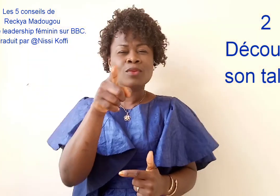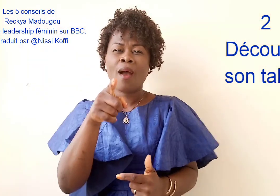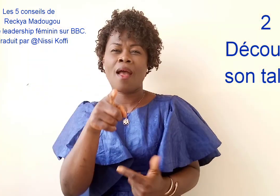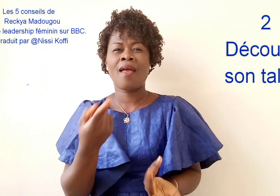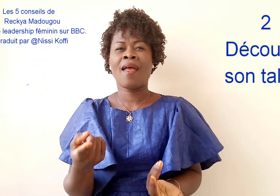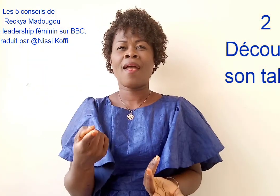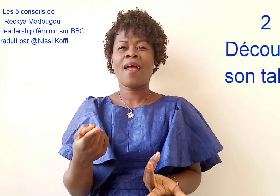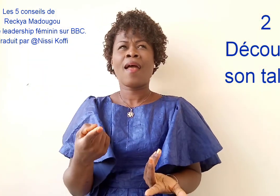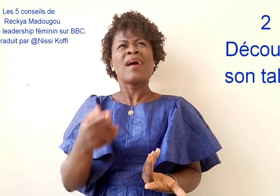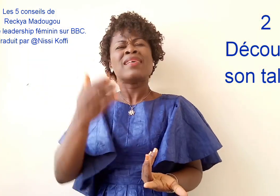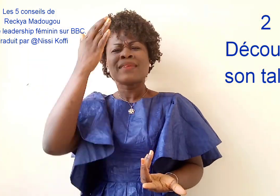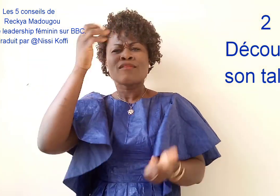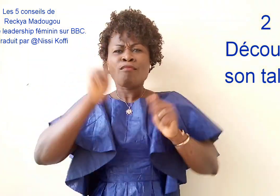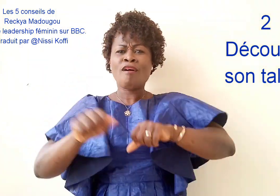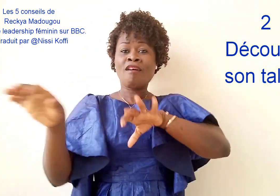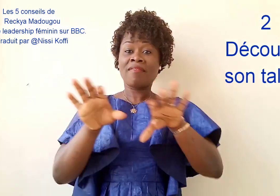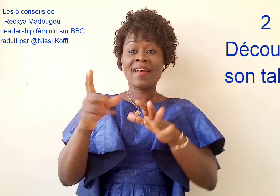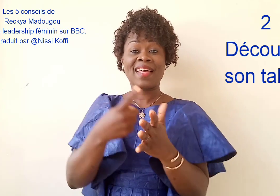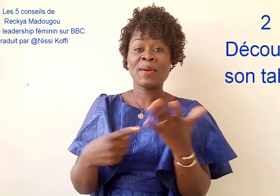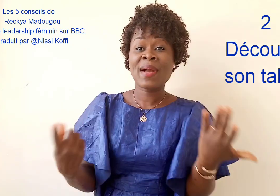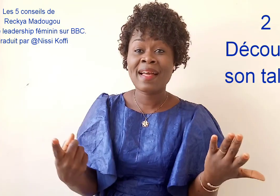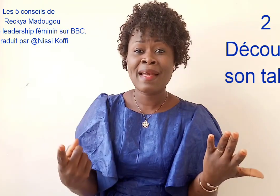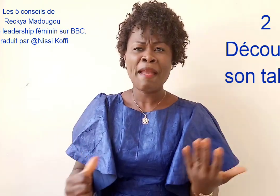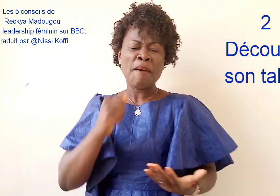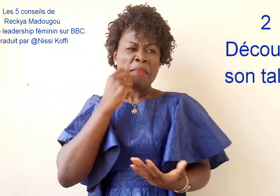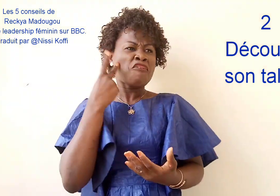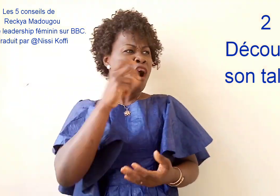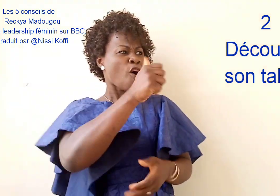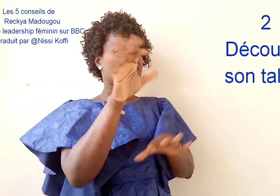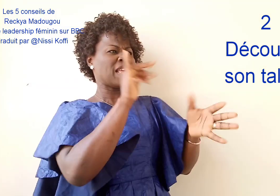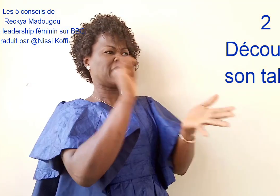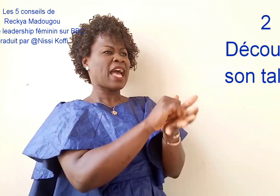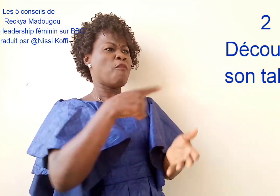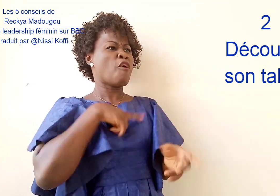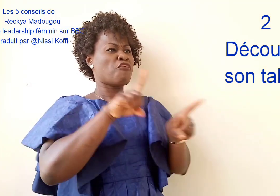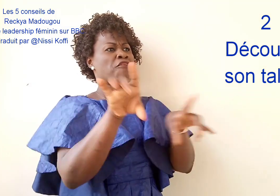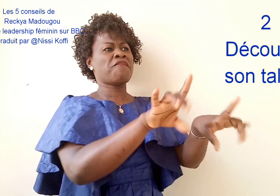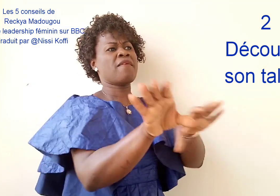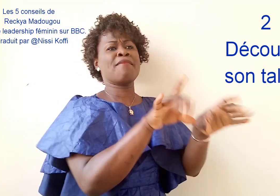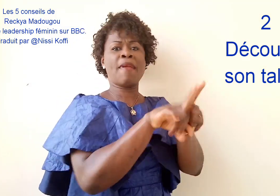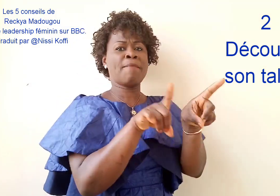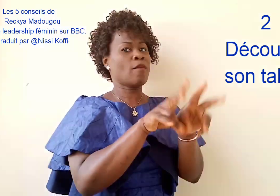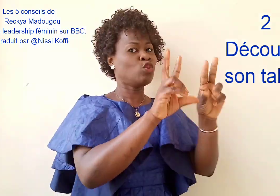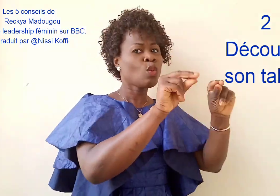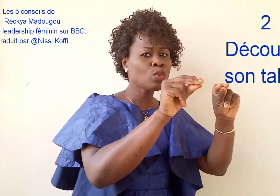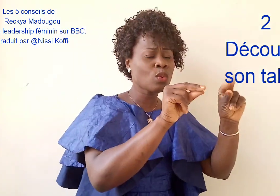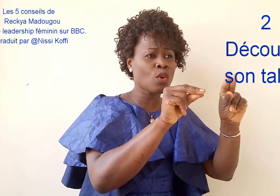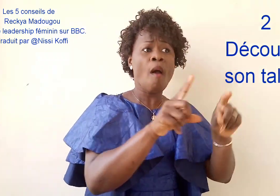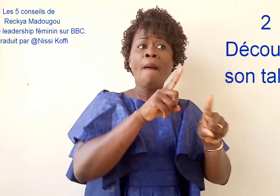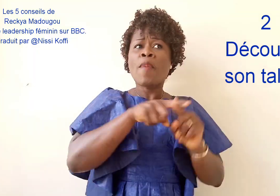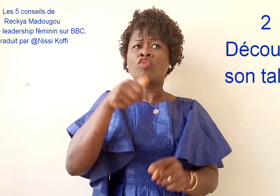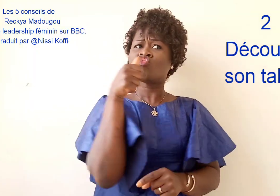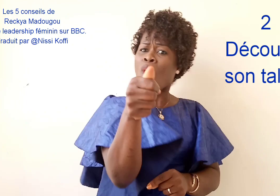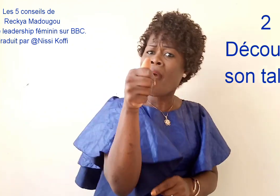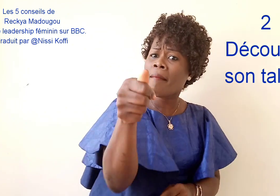important de découvrir sa vocation, identifier son talent, savoir reconnaître où est-ce qu'on est bon,